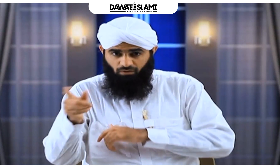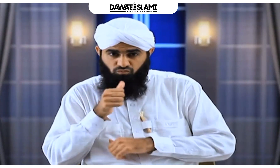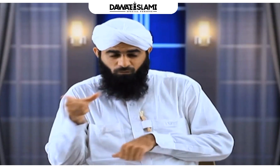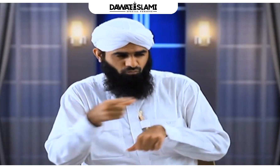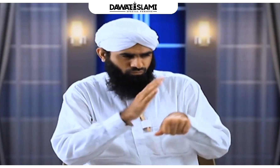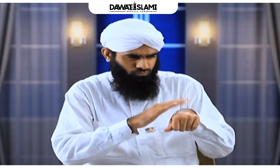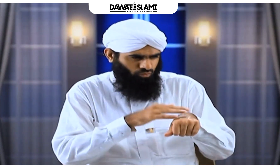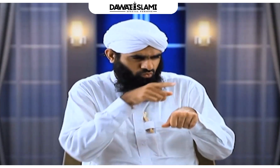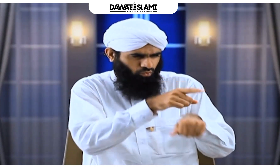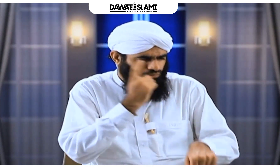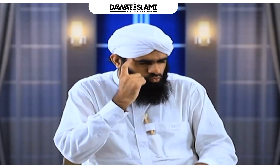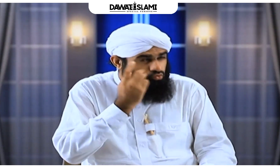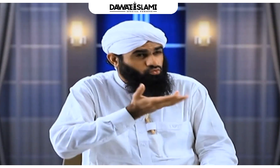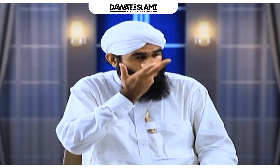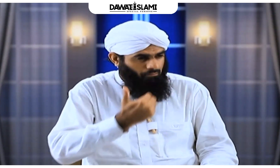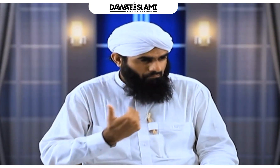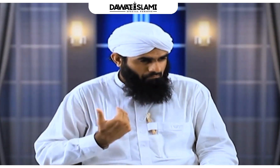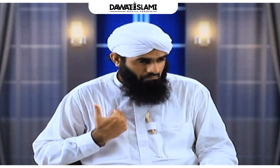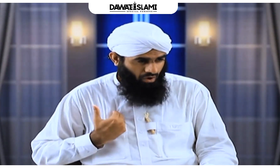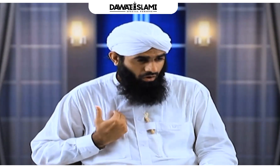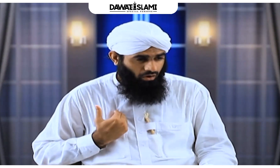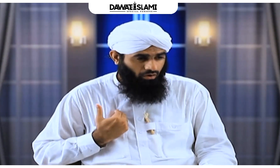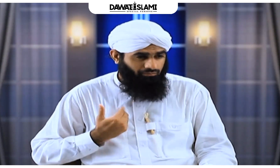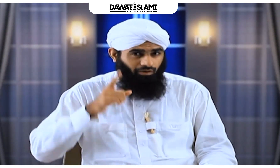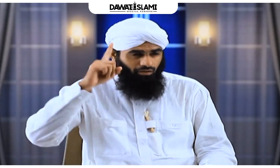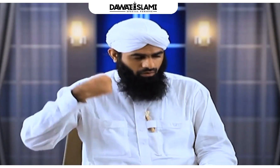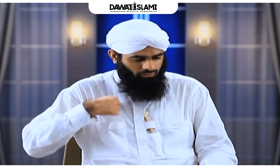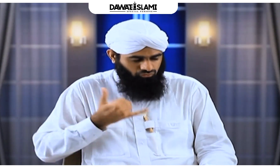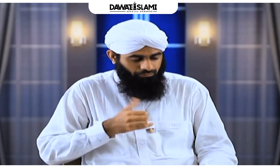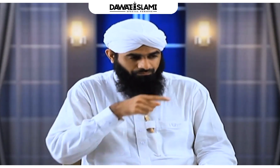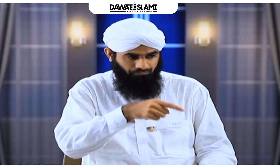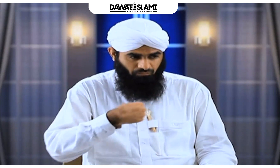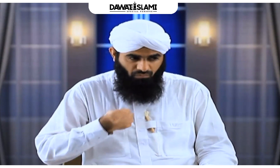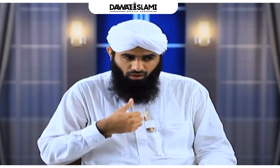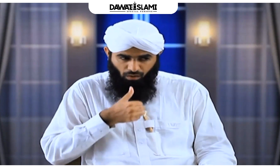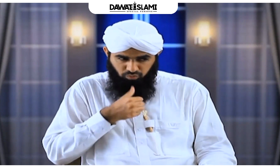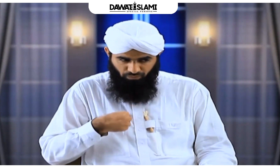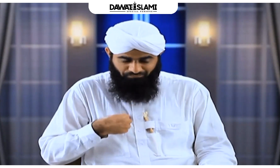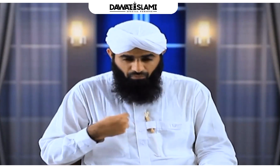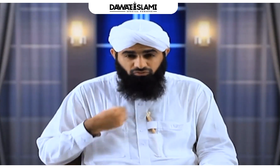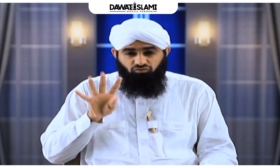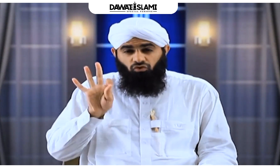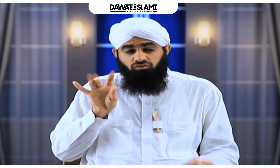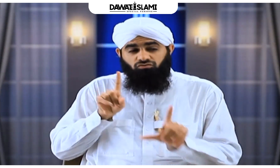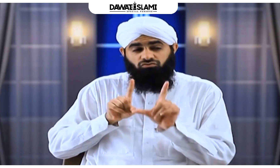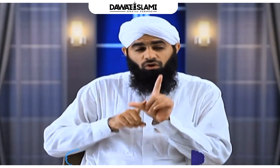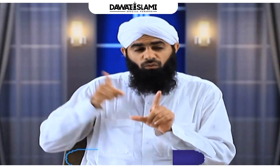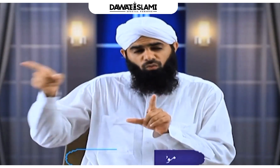کیا تمہارے خیال میں اللہ عز و جل تمہارے باپ کے وہ 40 سال ضائع فرما دے